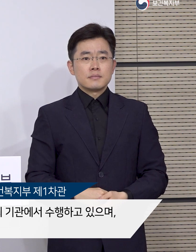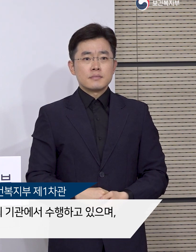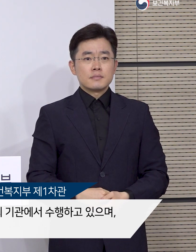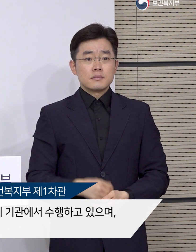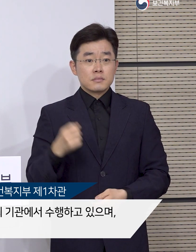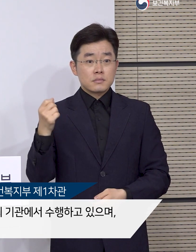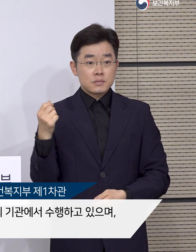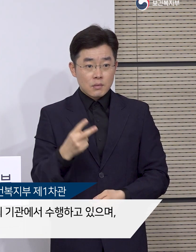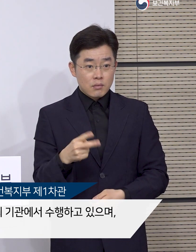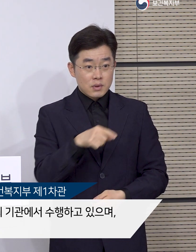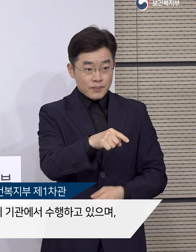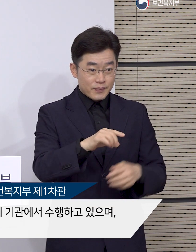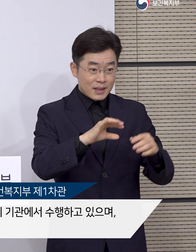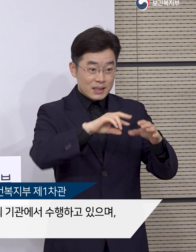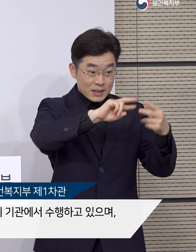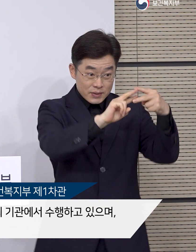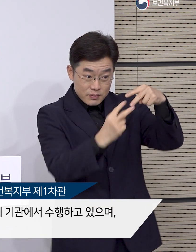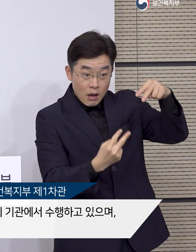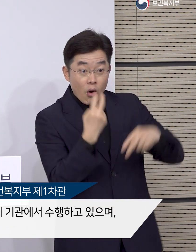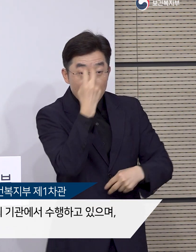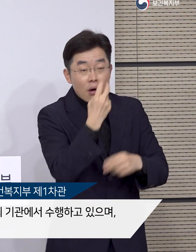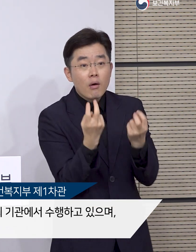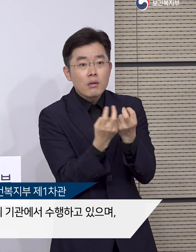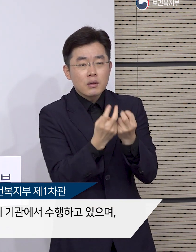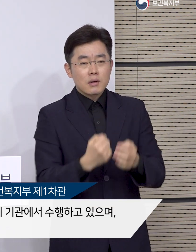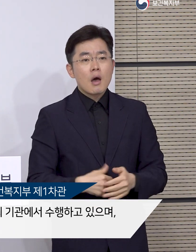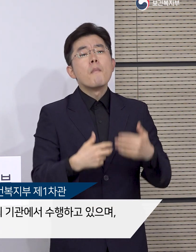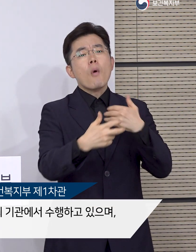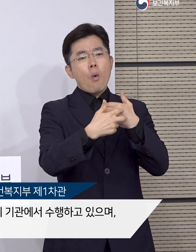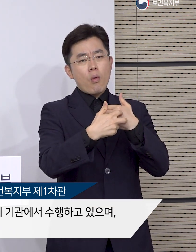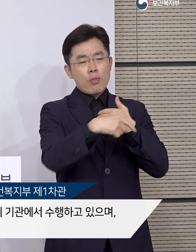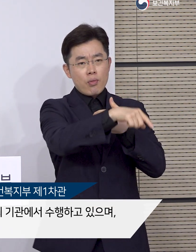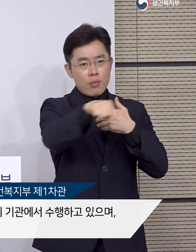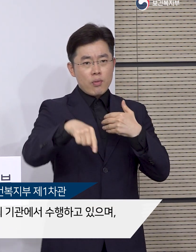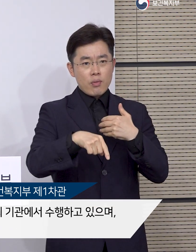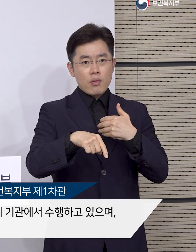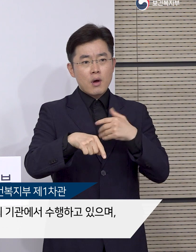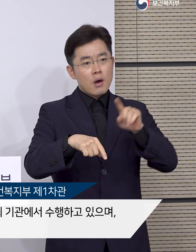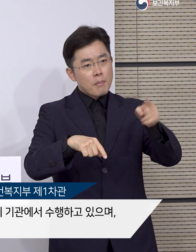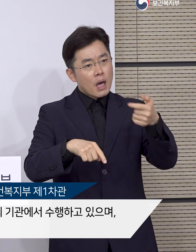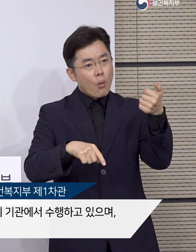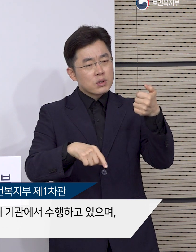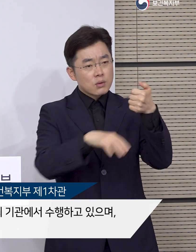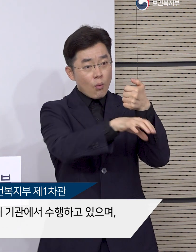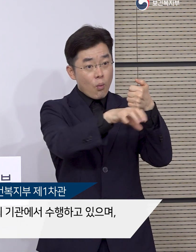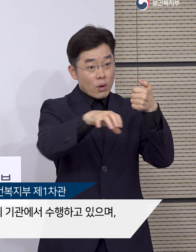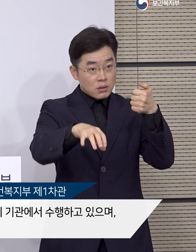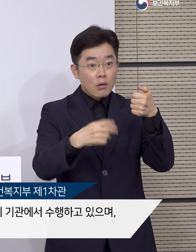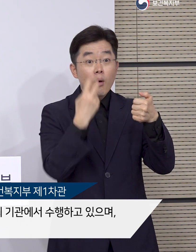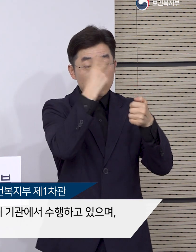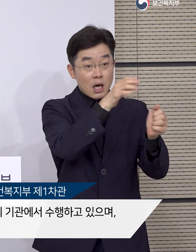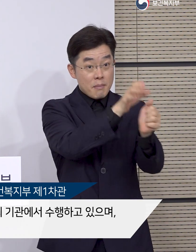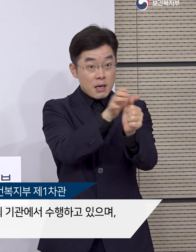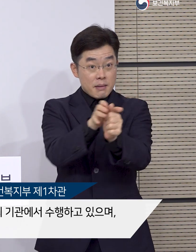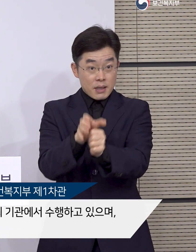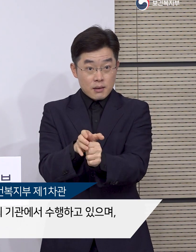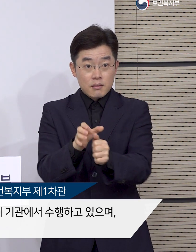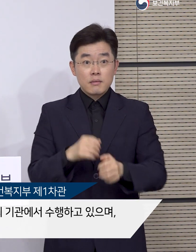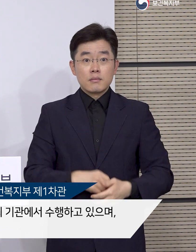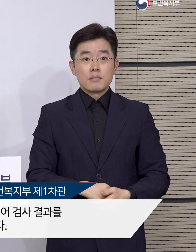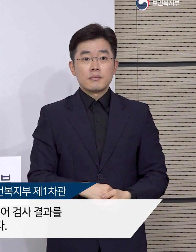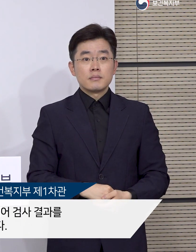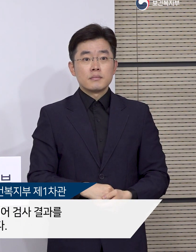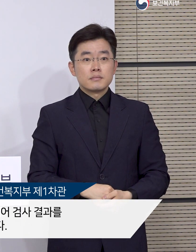또한 진단검사도 대부분 민간인 약 150개 곳의 기관에서 수행하고